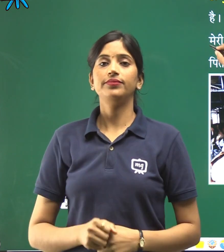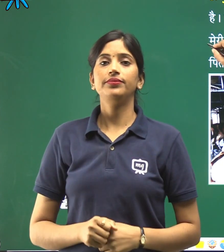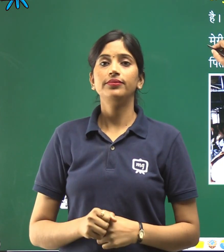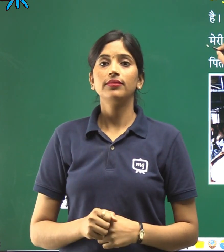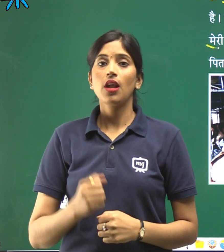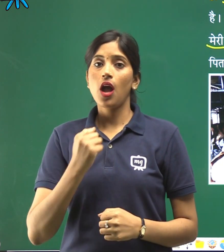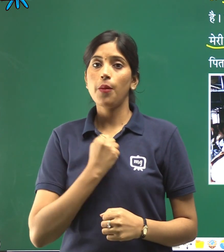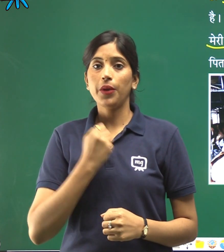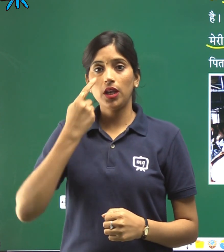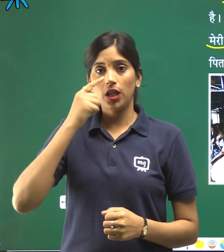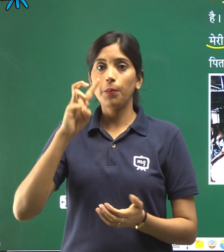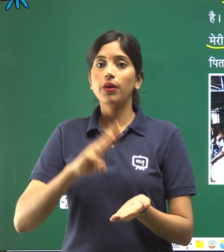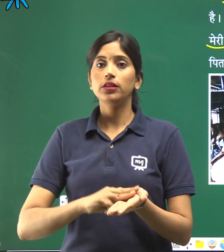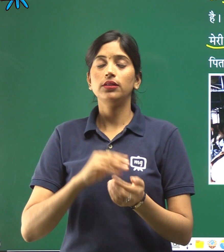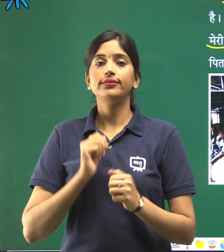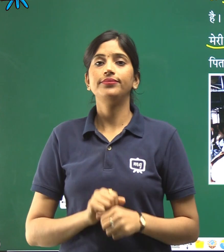मेरी माँ